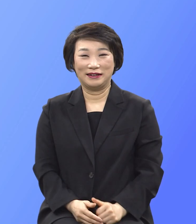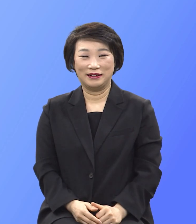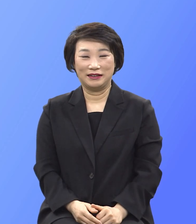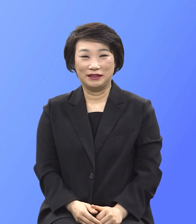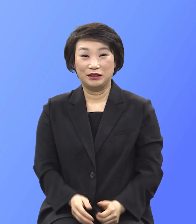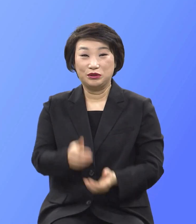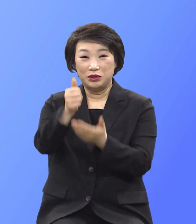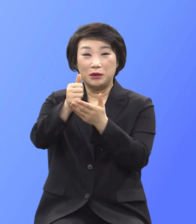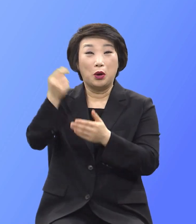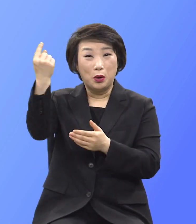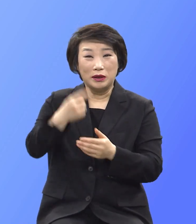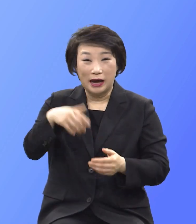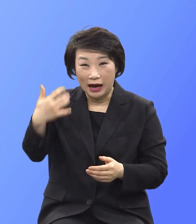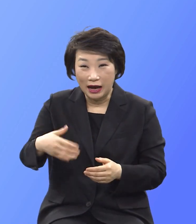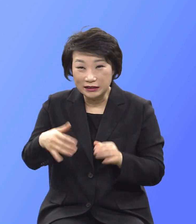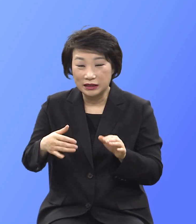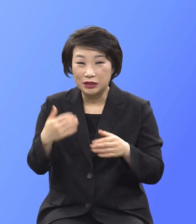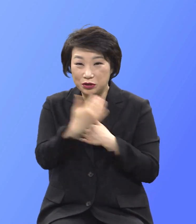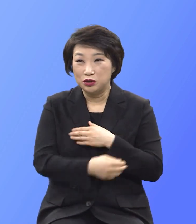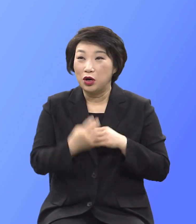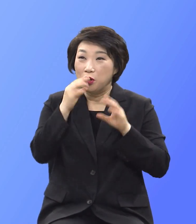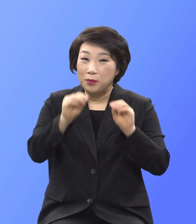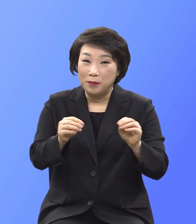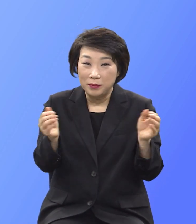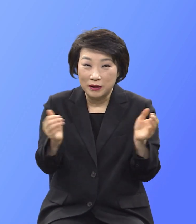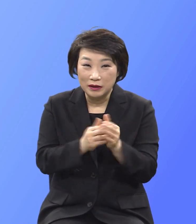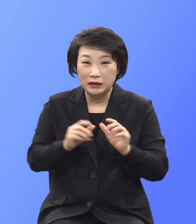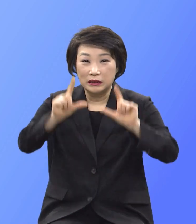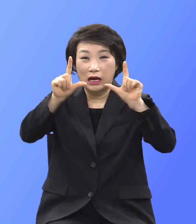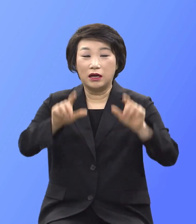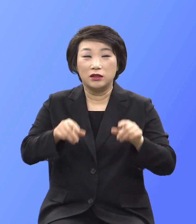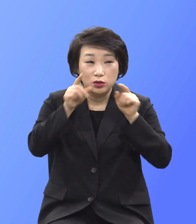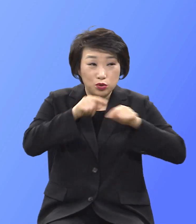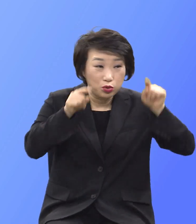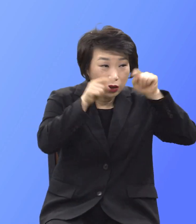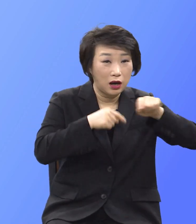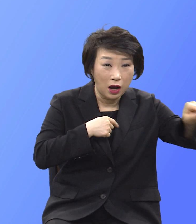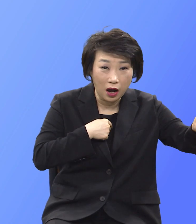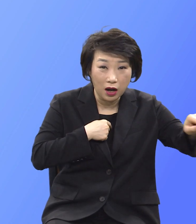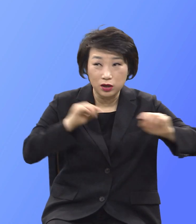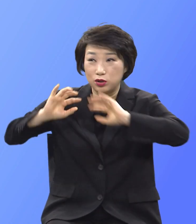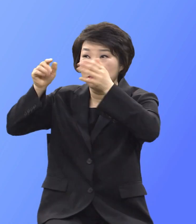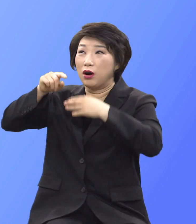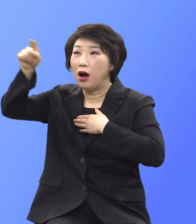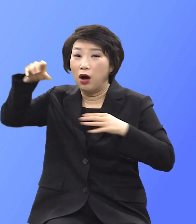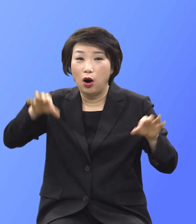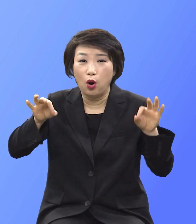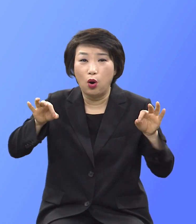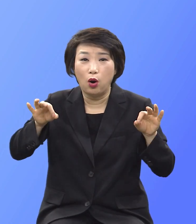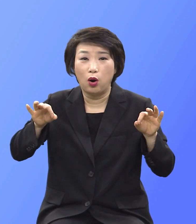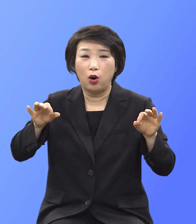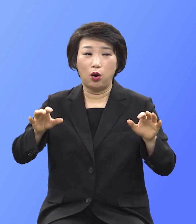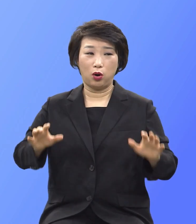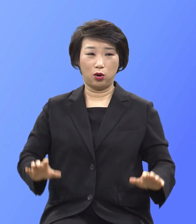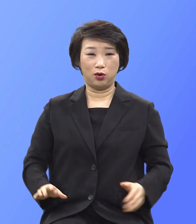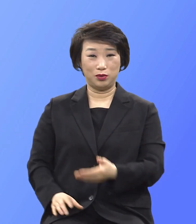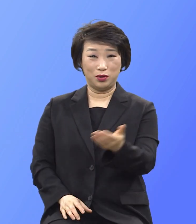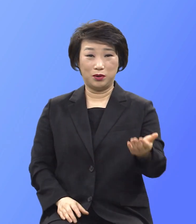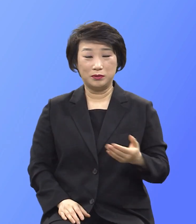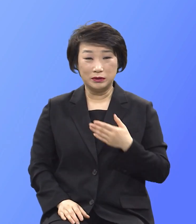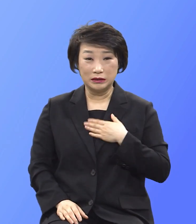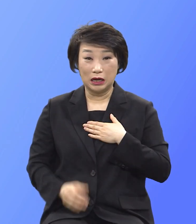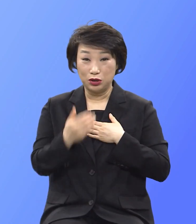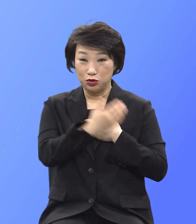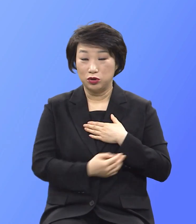축원합니다. 주님이 더디우셔서 육신의 마지막 날이 지옥이냐 천국이냐 그 말입니다.